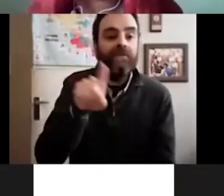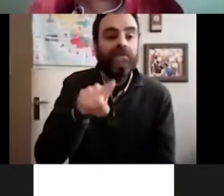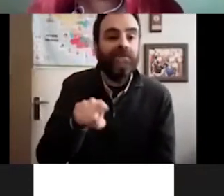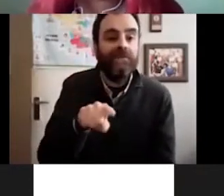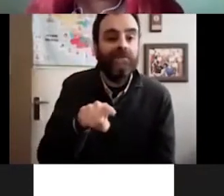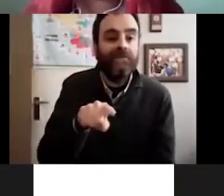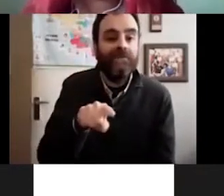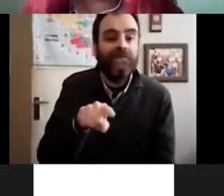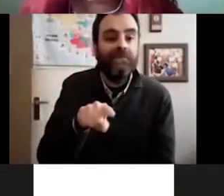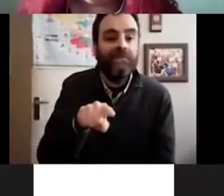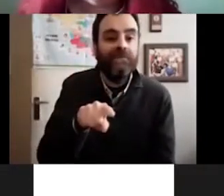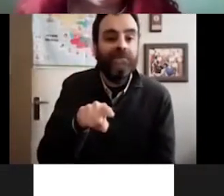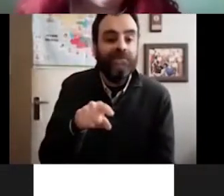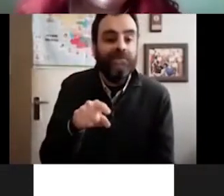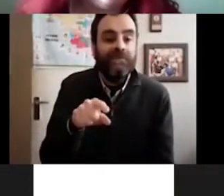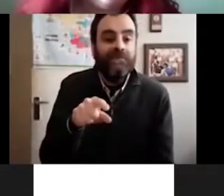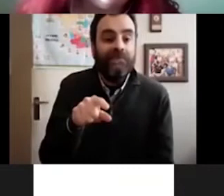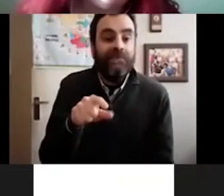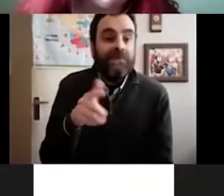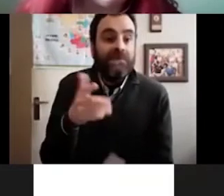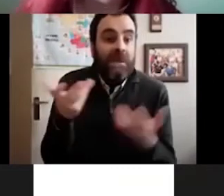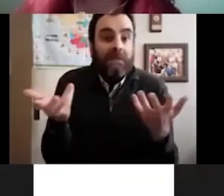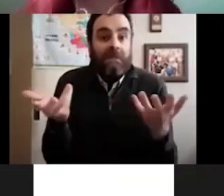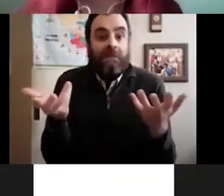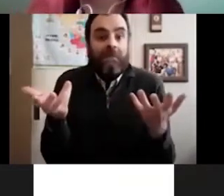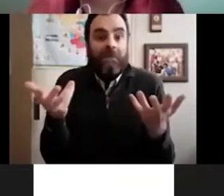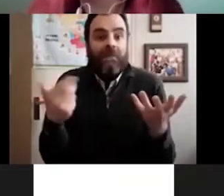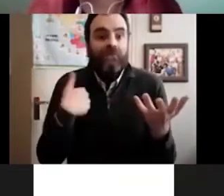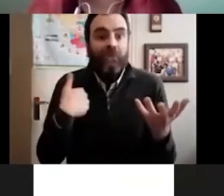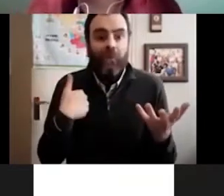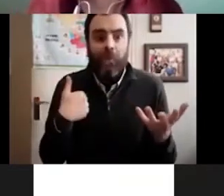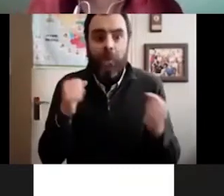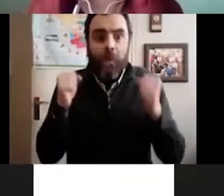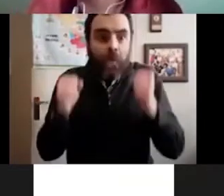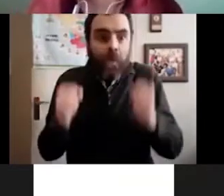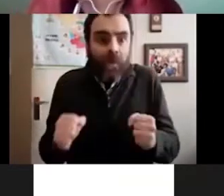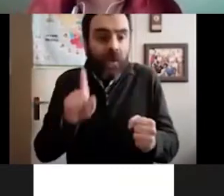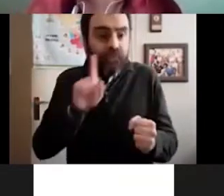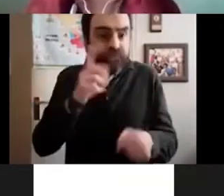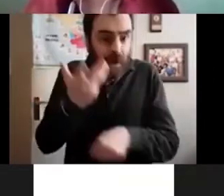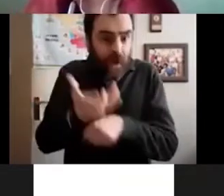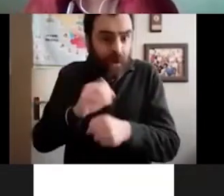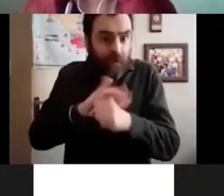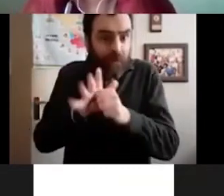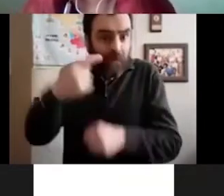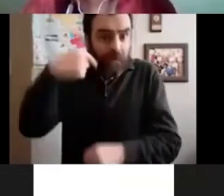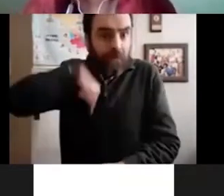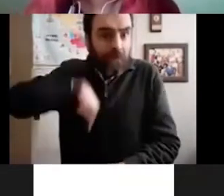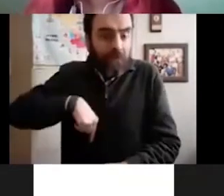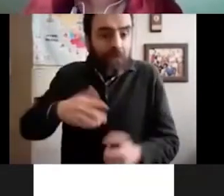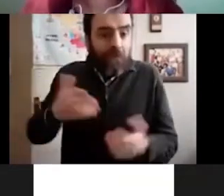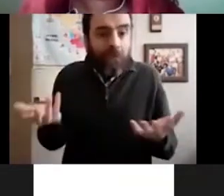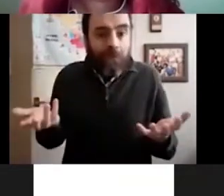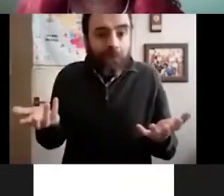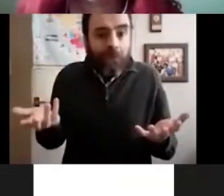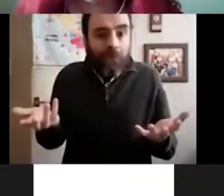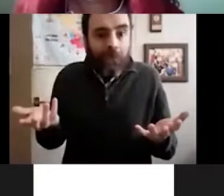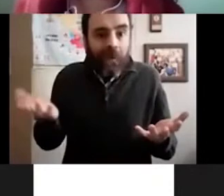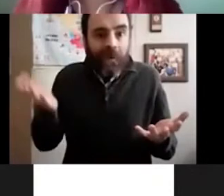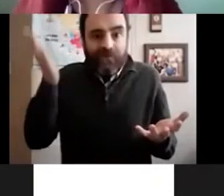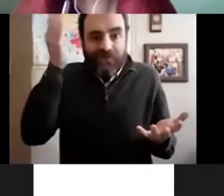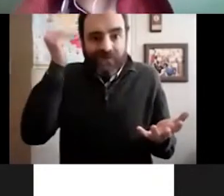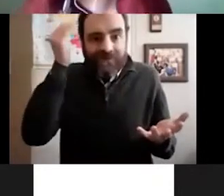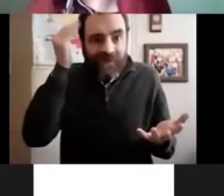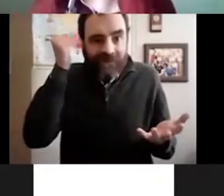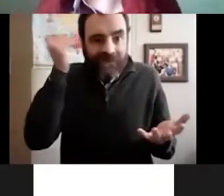Está también el coronavirus asintomático, dice. Pero ¿y qué pasa con esta información? Puede ser que yo también